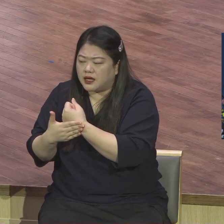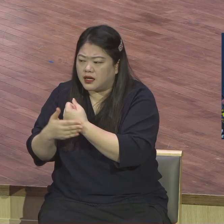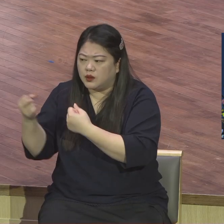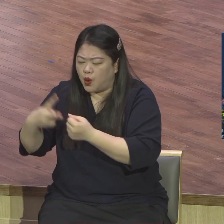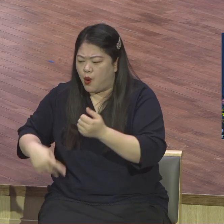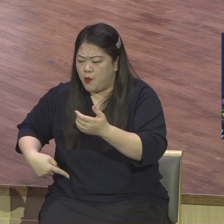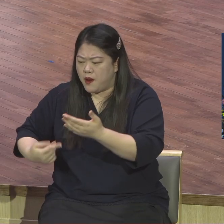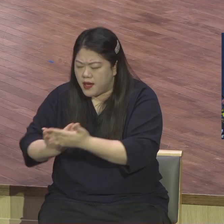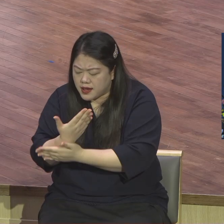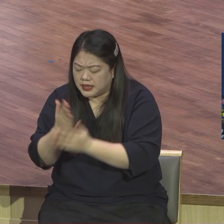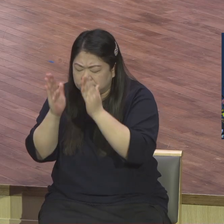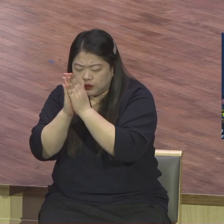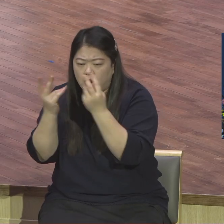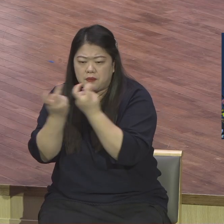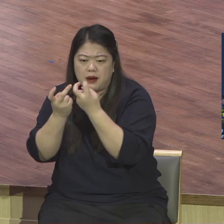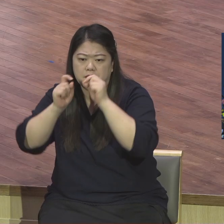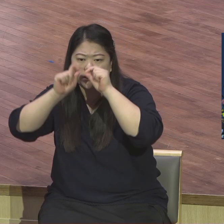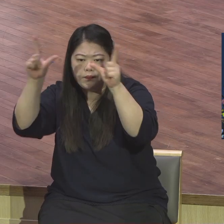살아야 돼요.